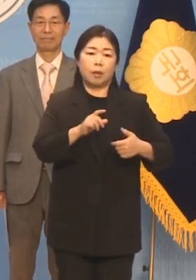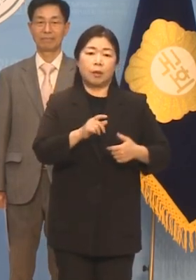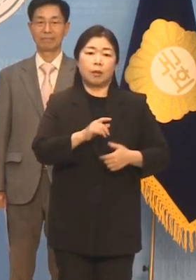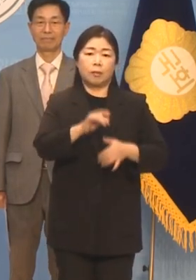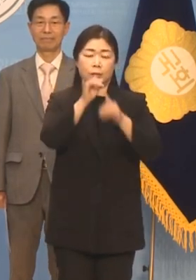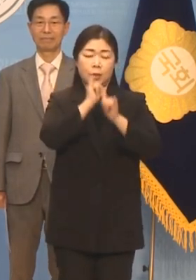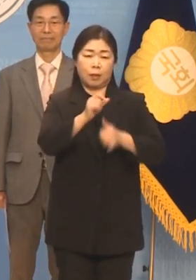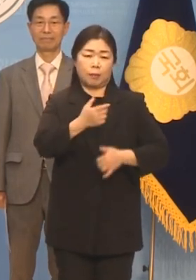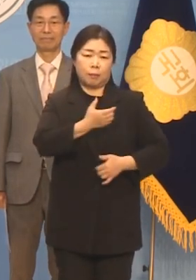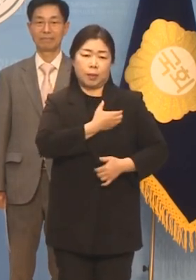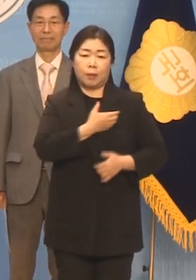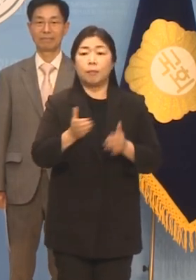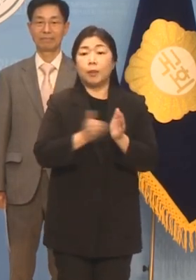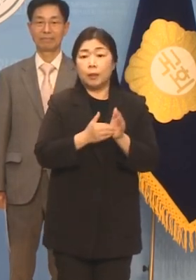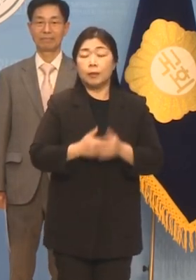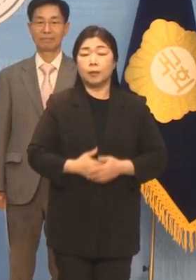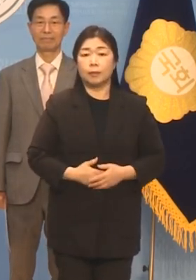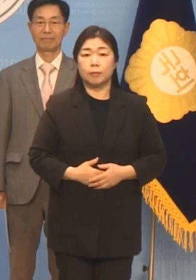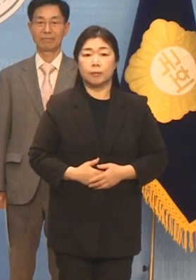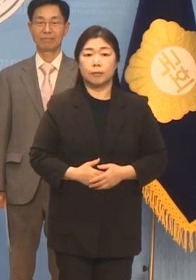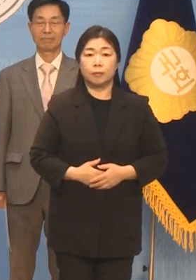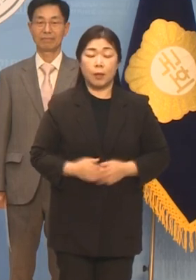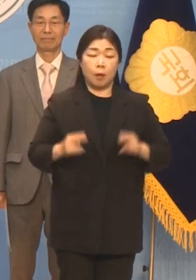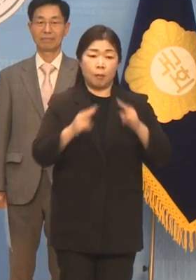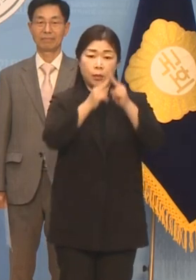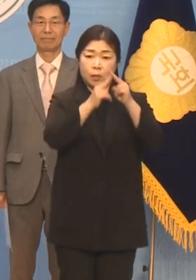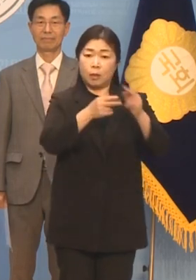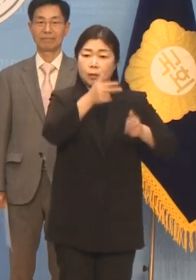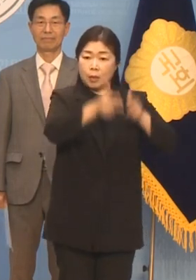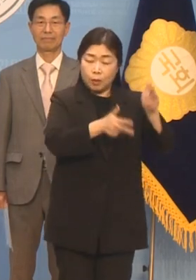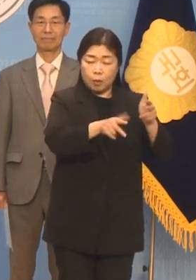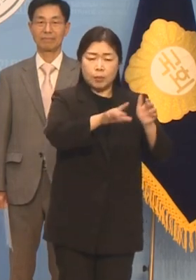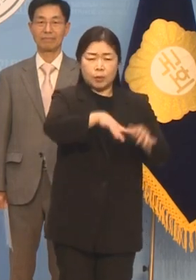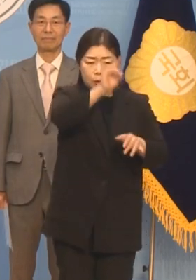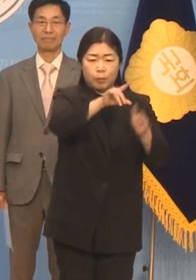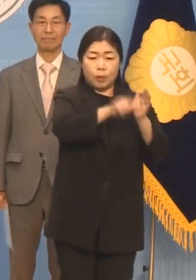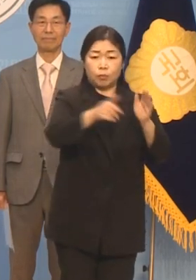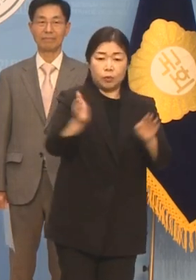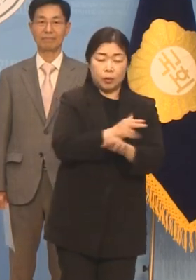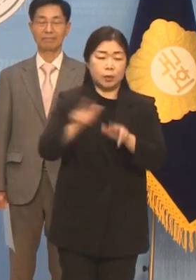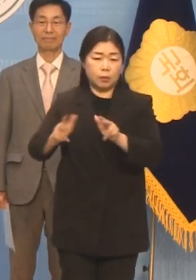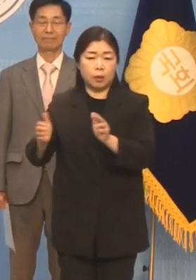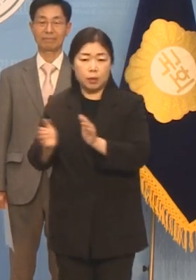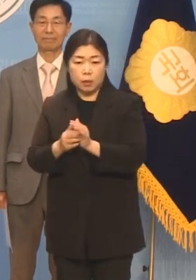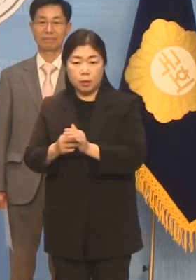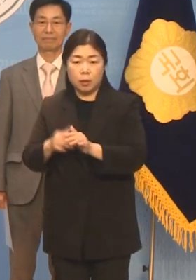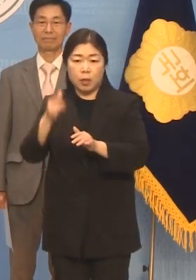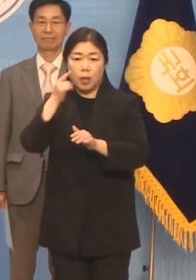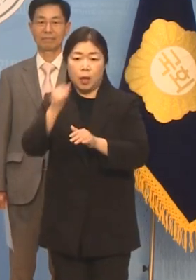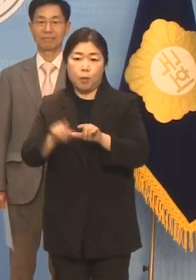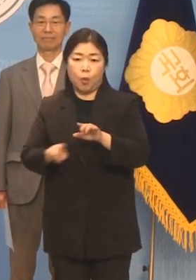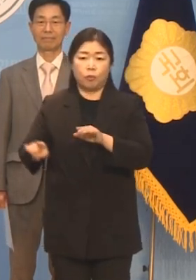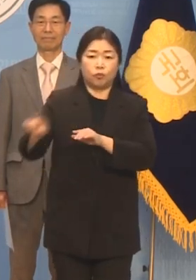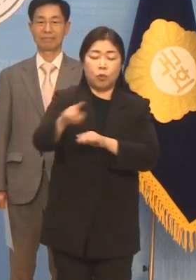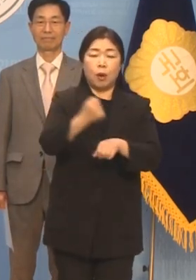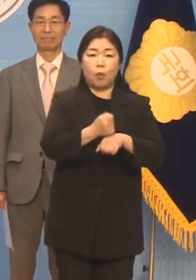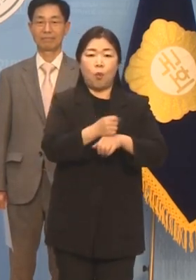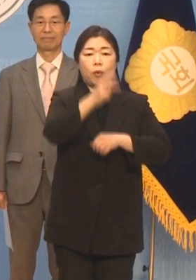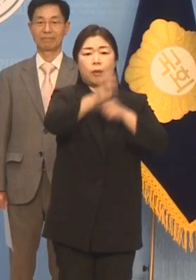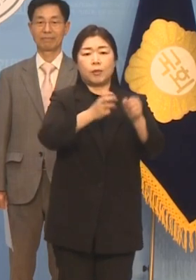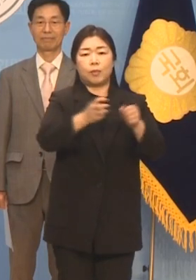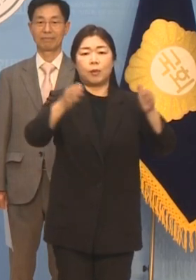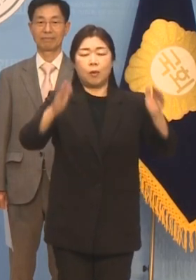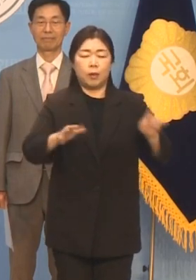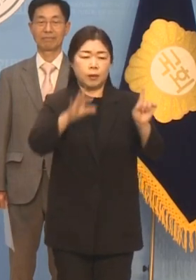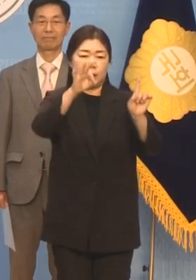받으셨습니다. 우리 반도체 산업의 타동기부터 오늘까지 일본을 추월하고 30년간